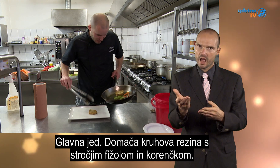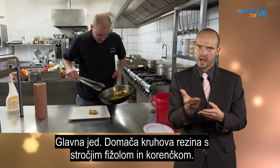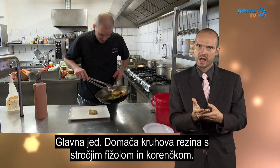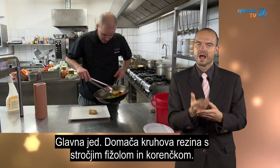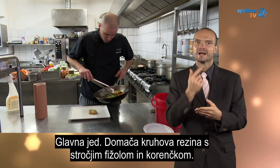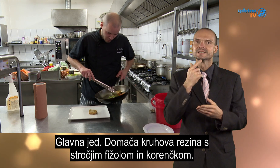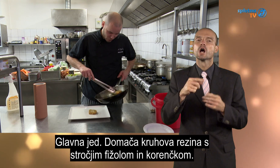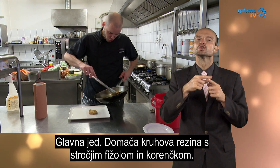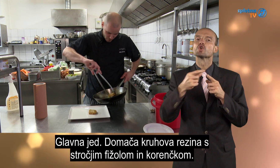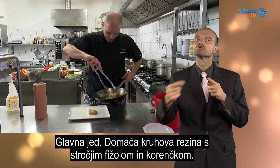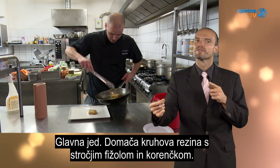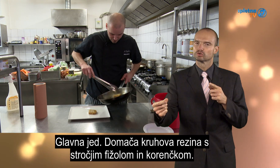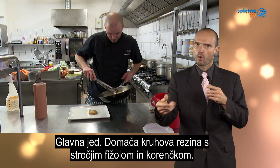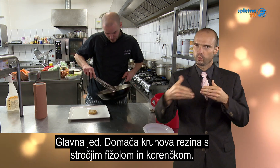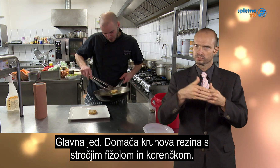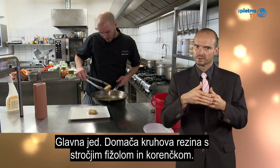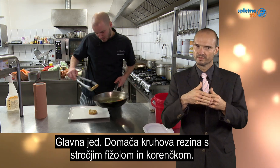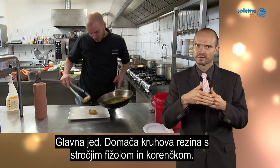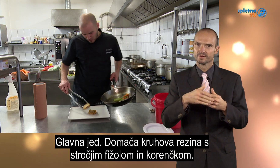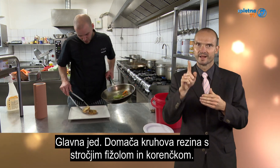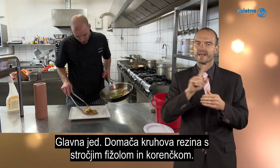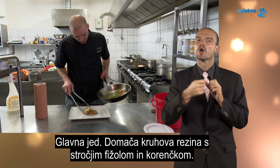z stročnim fižolom in korenčkom.